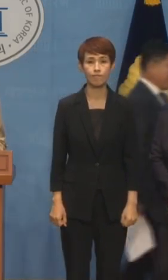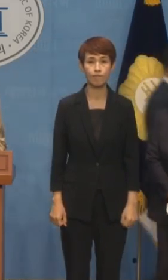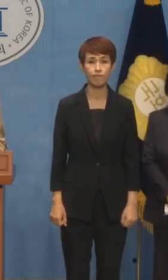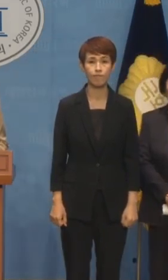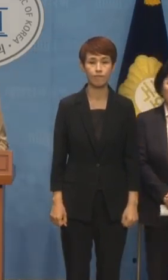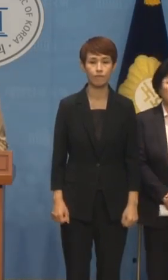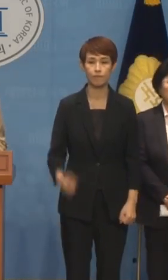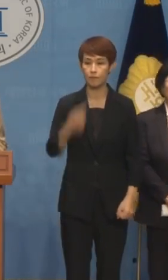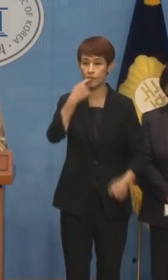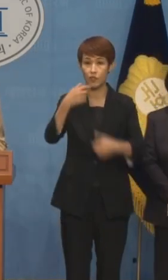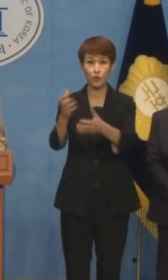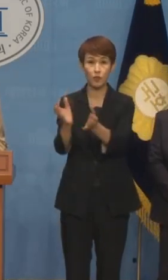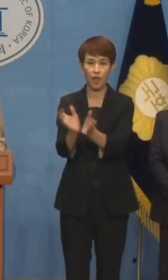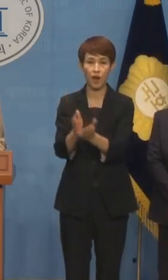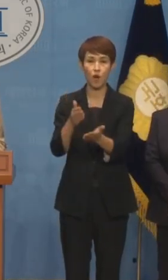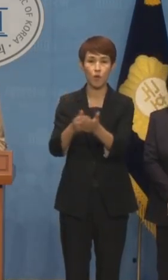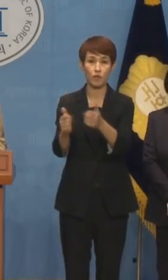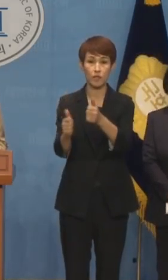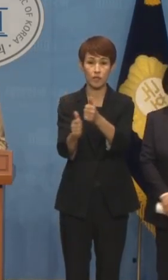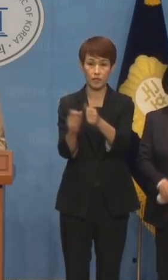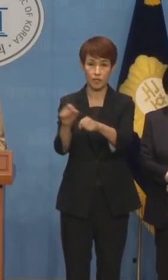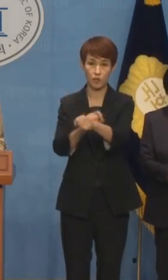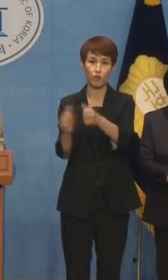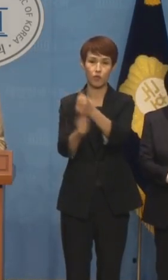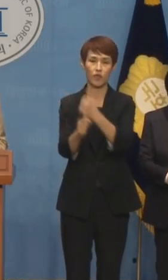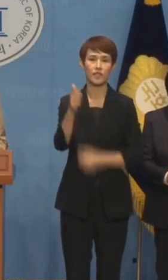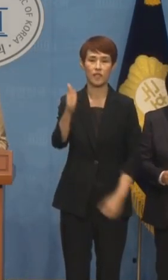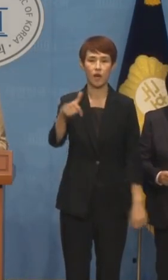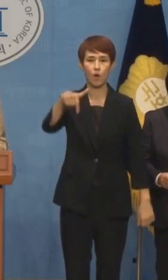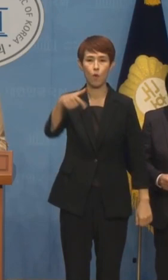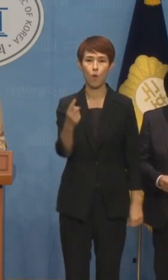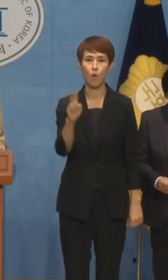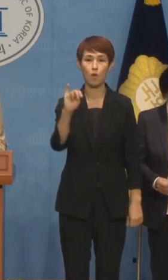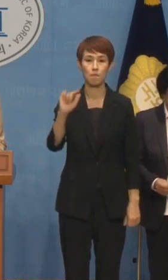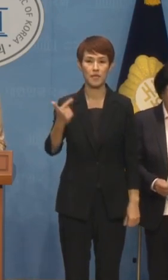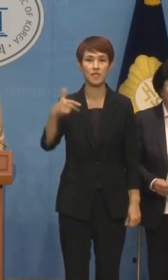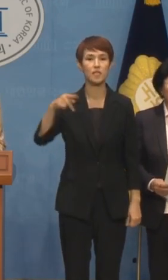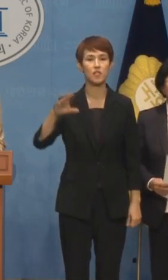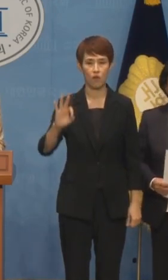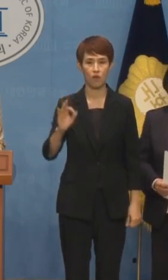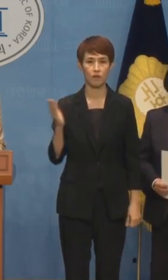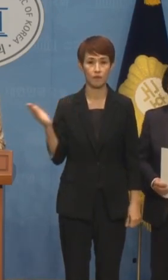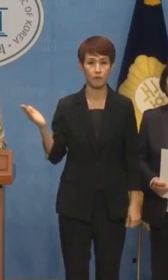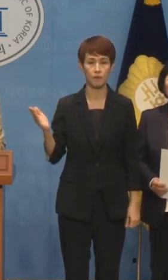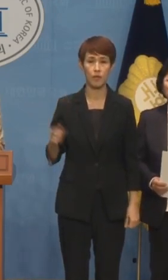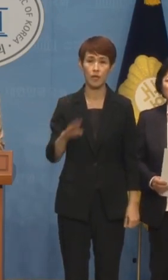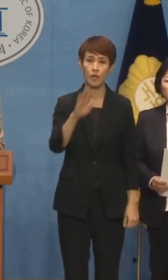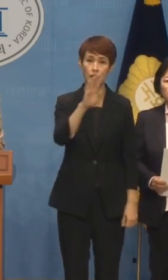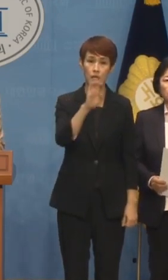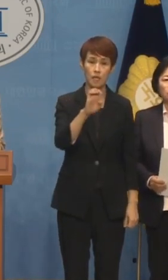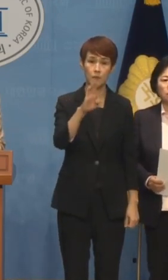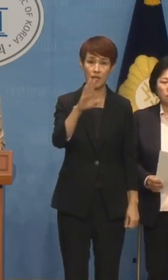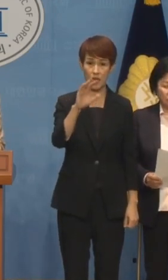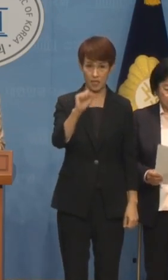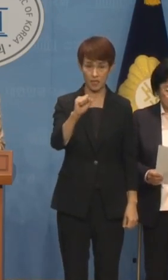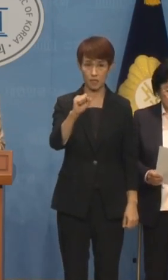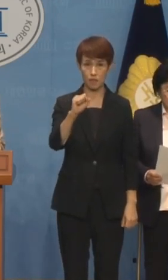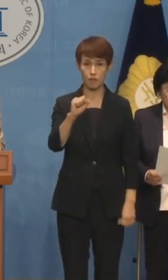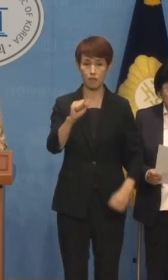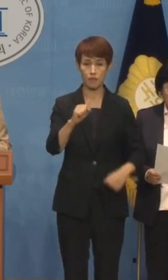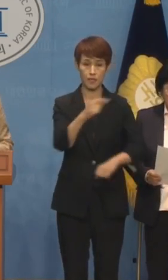저는 더불어민주당 언론특위위원장 고민정입니다. 최근에 있었던 EBS 유시춘 이사장실을